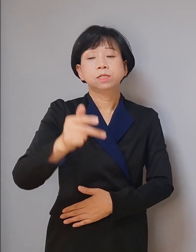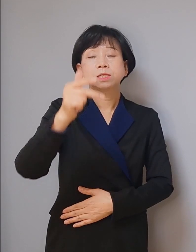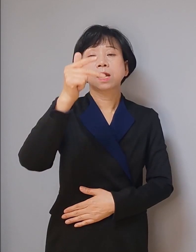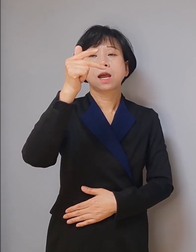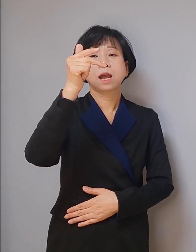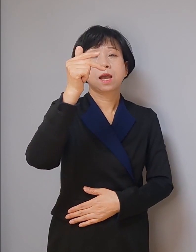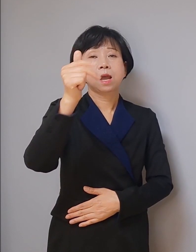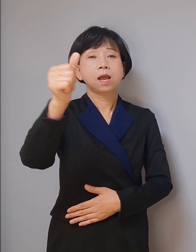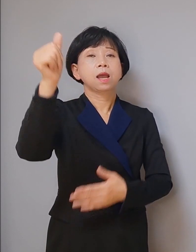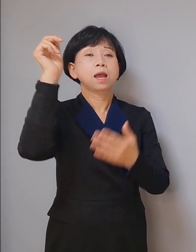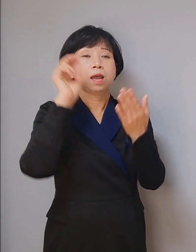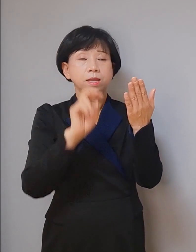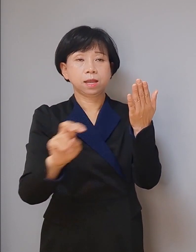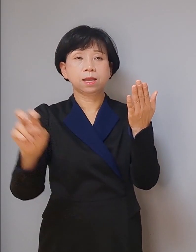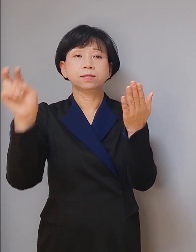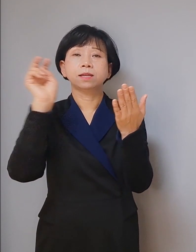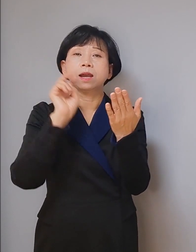주를